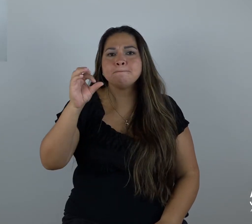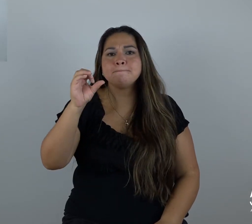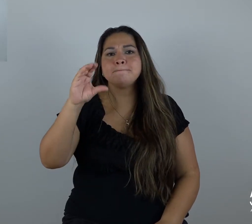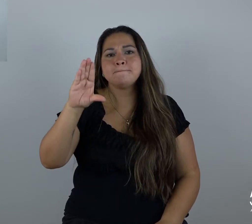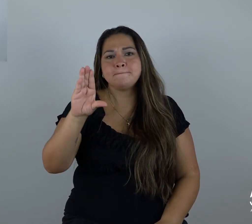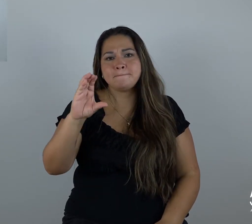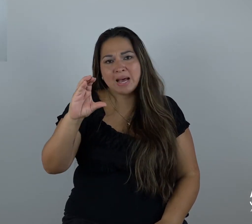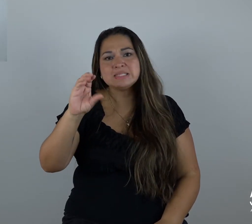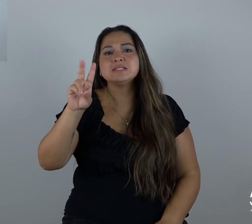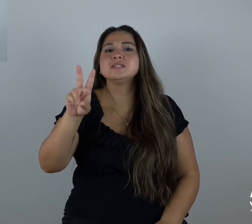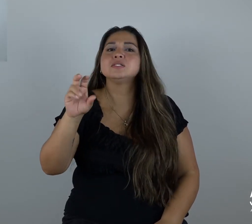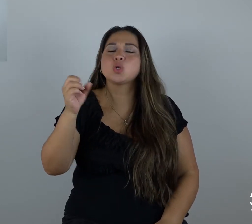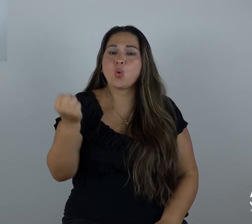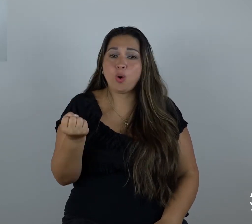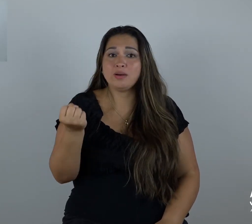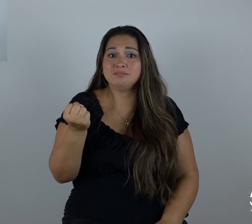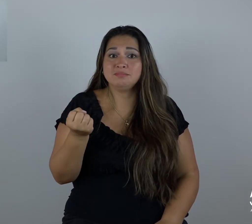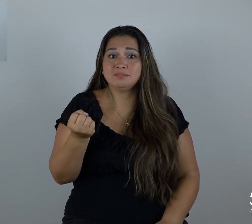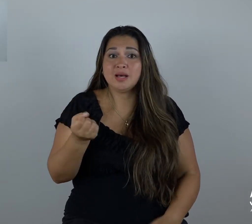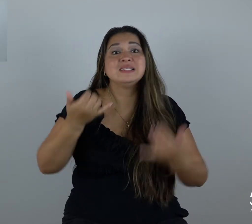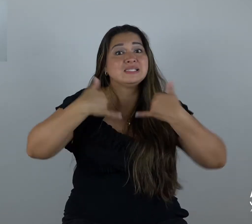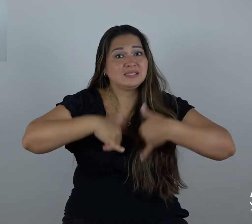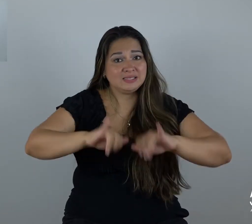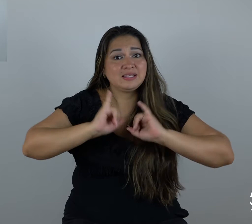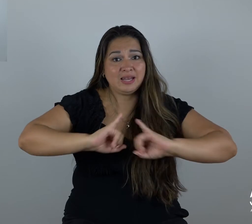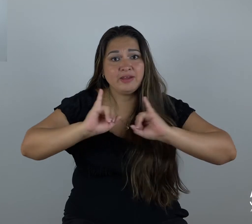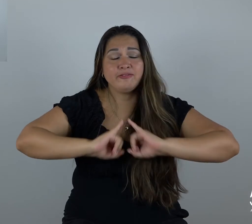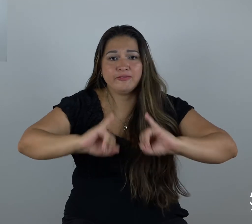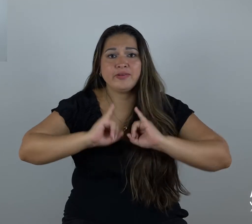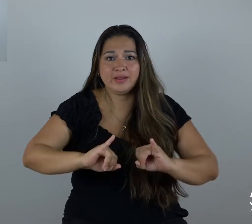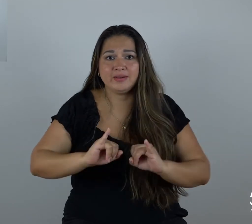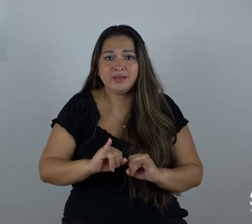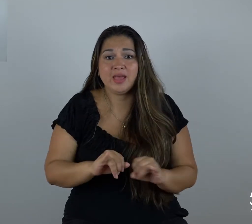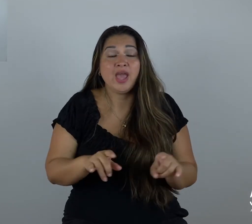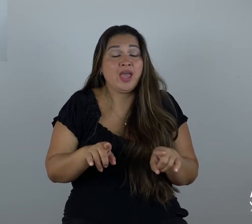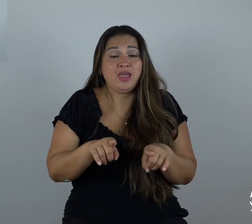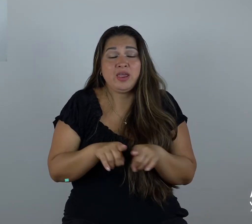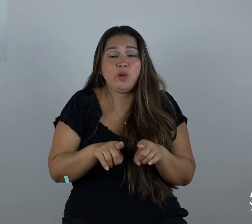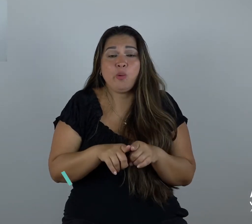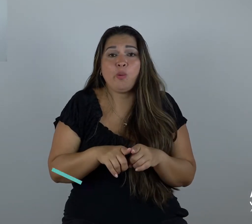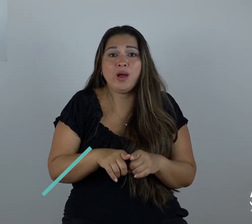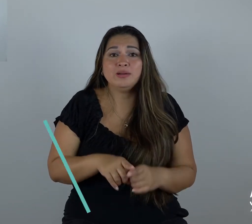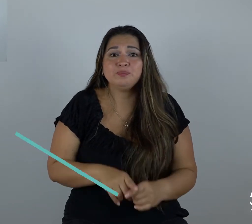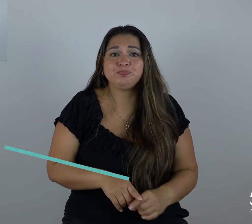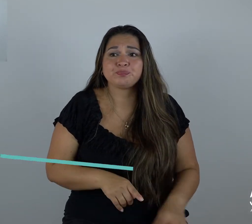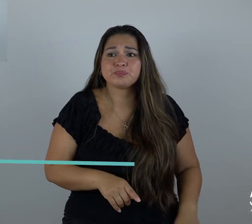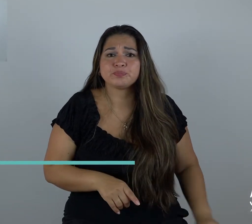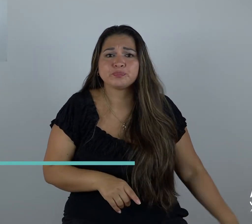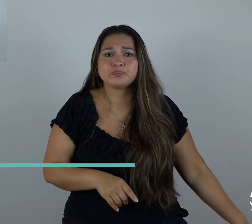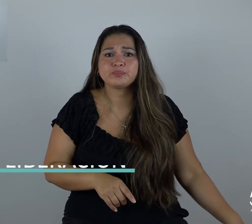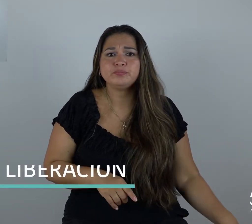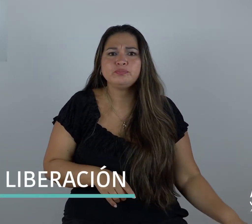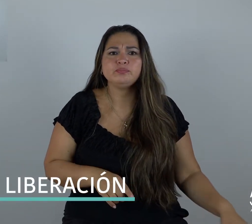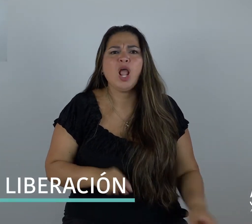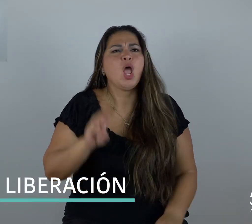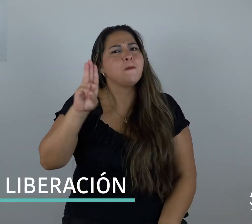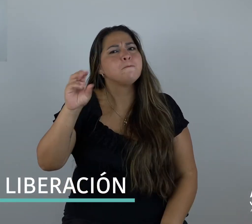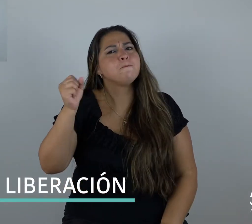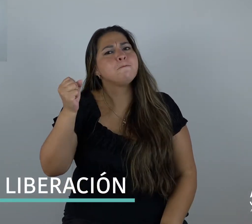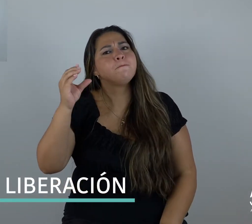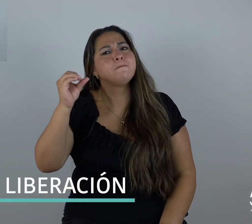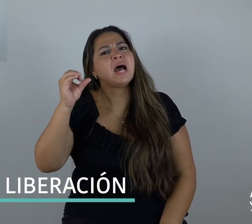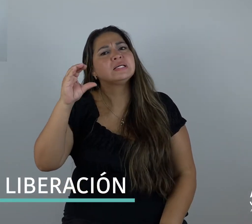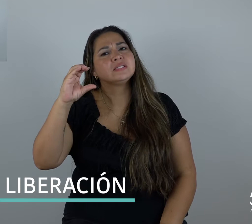se celebraba en la Pascua, y es lo mismo que vamos a celebrar en la comunión, en la toma del pan y del vino, es la